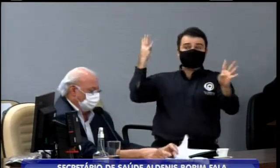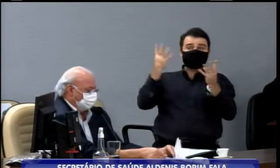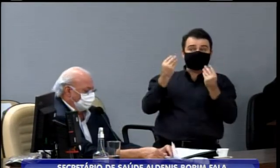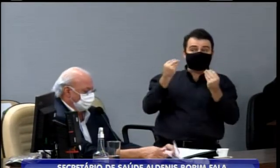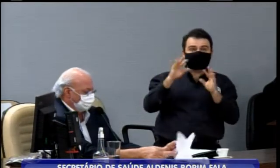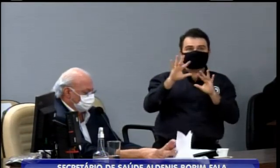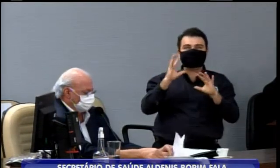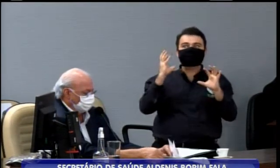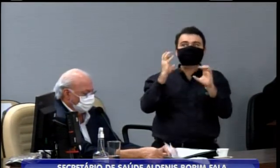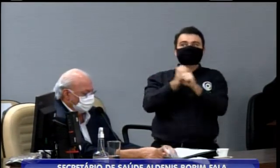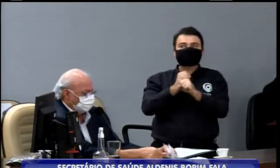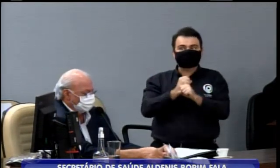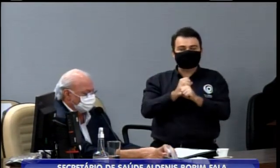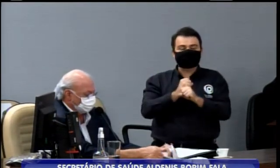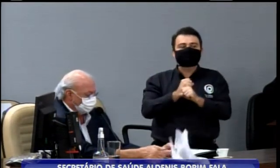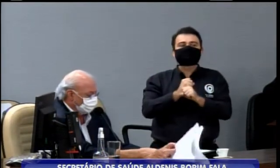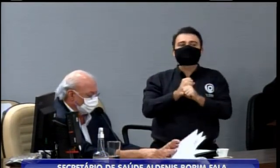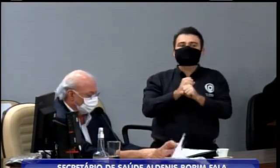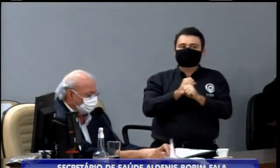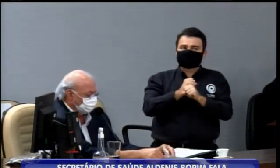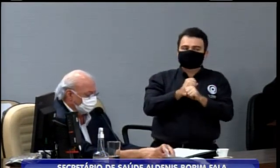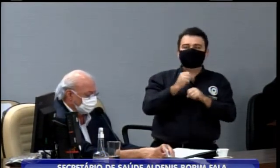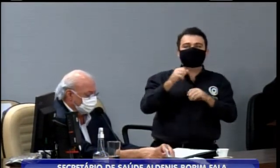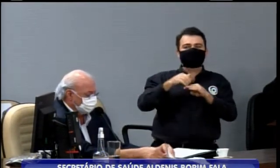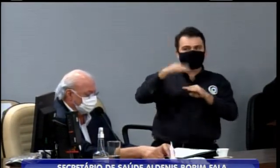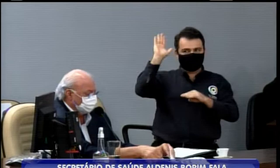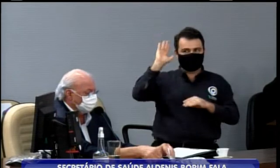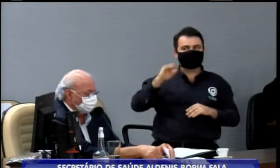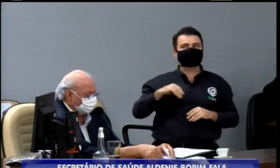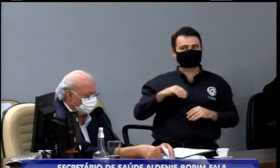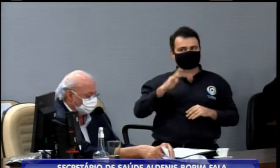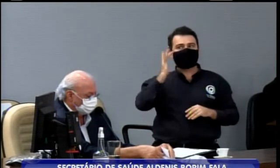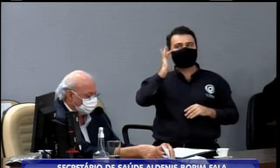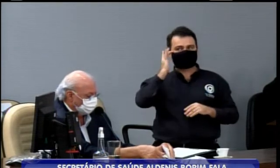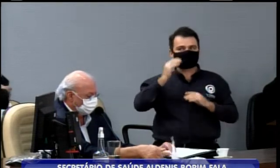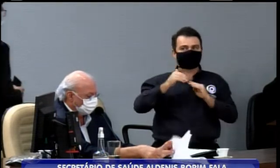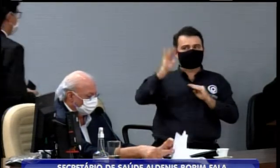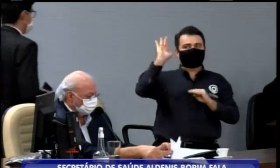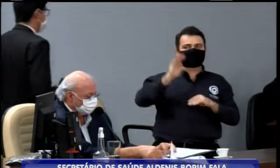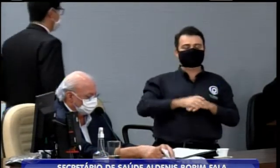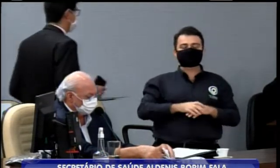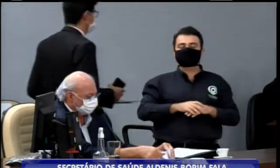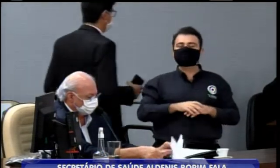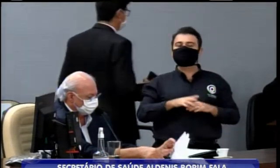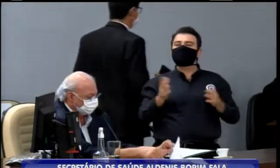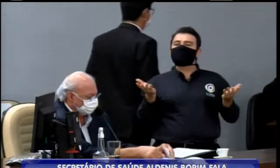muito aquém. Hoje nós estamos com 6.000.